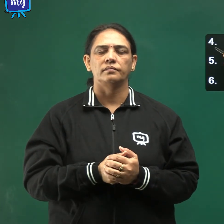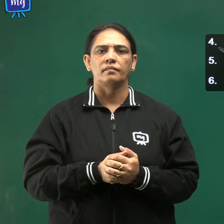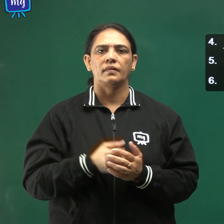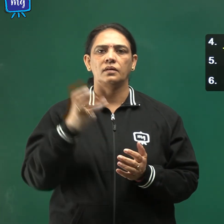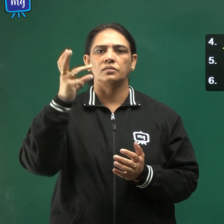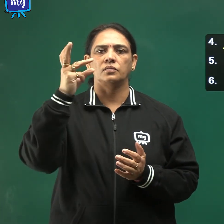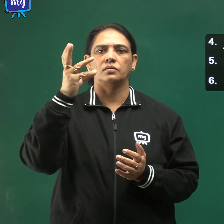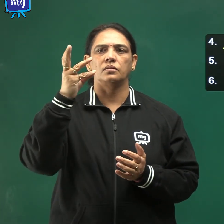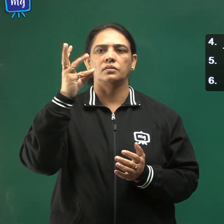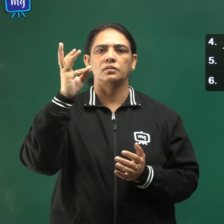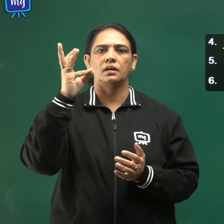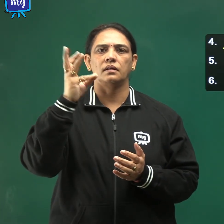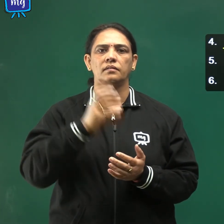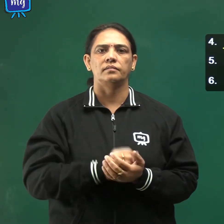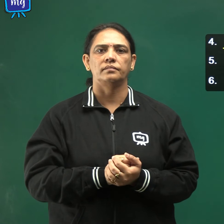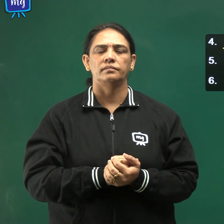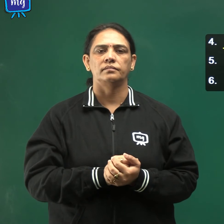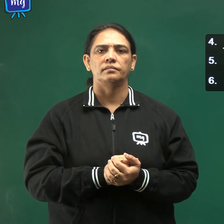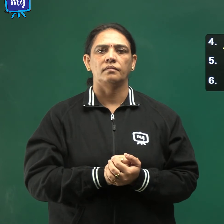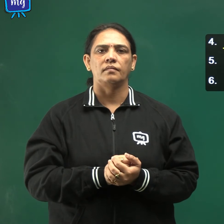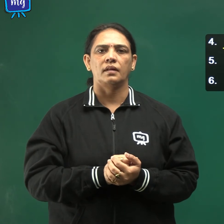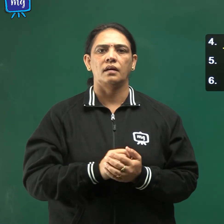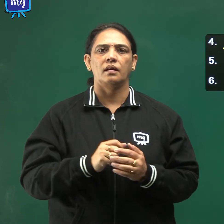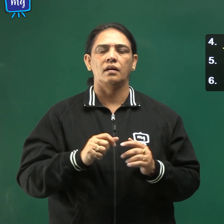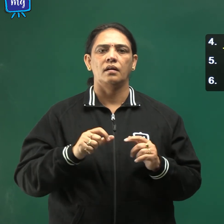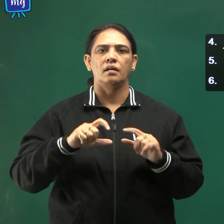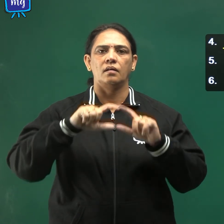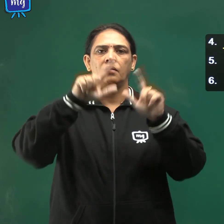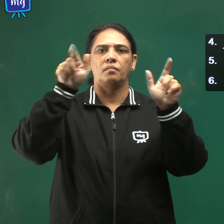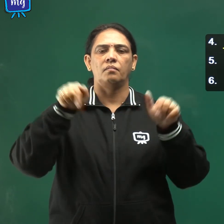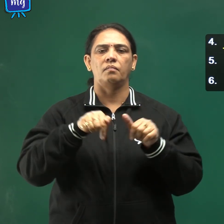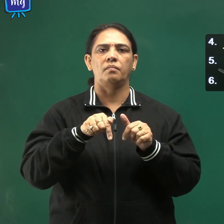है तथा कि पान का गुलाम